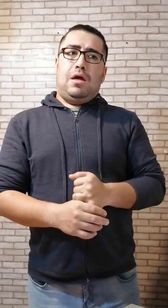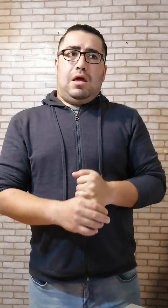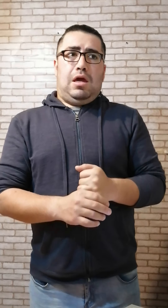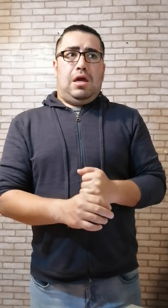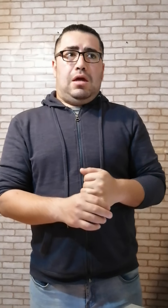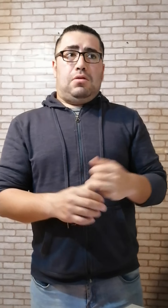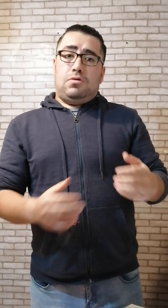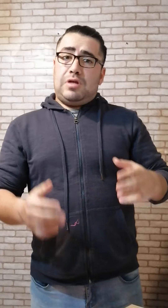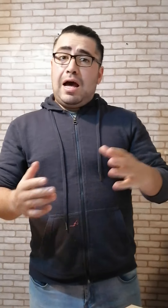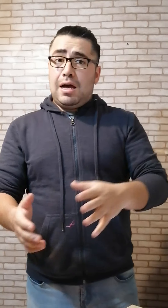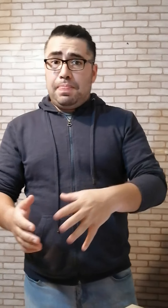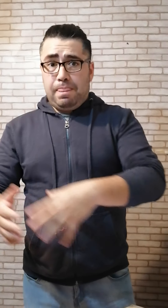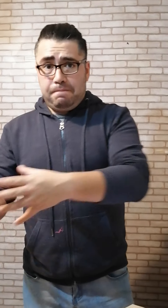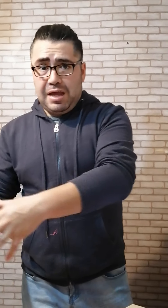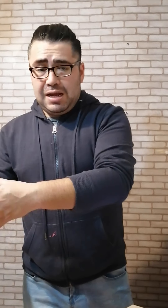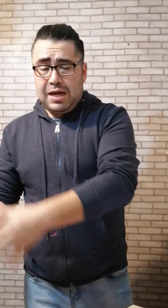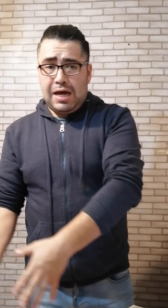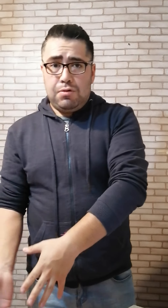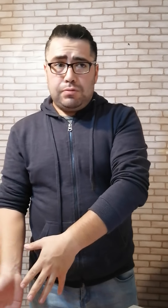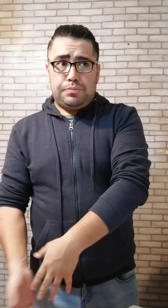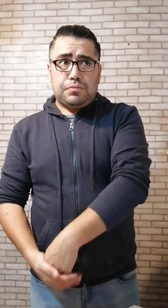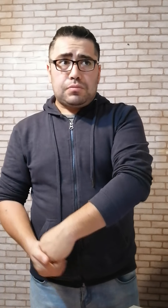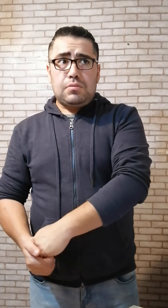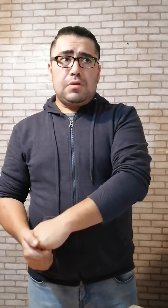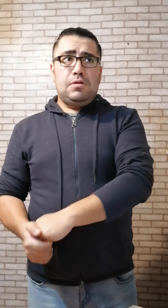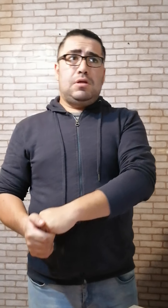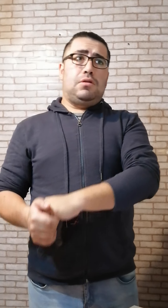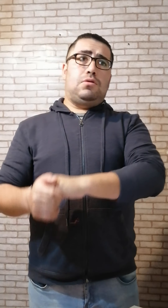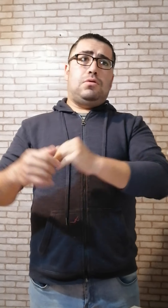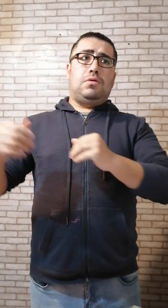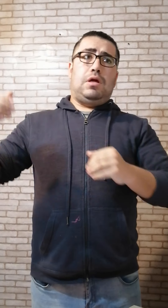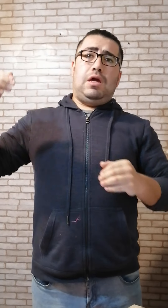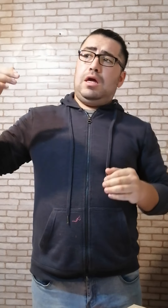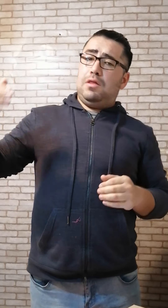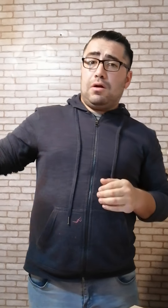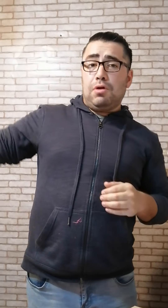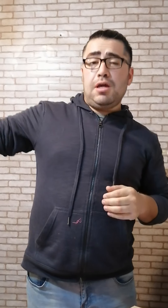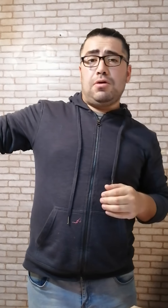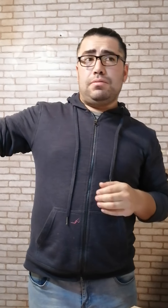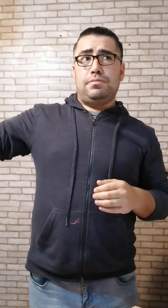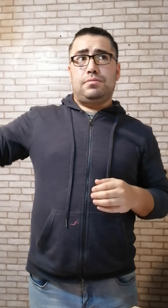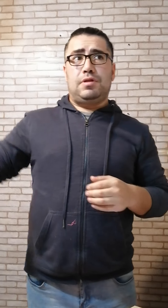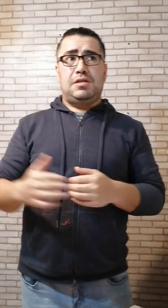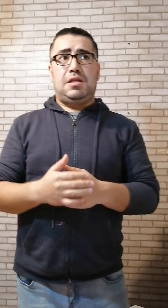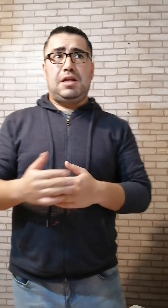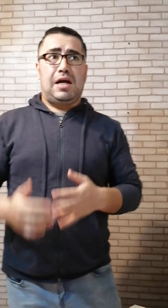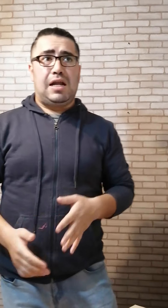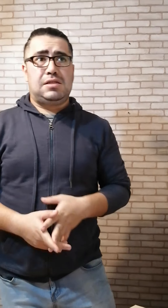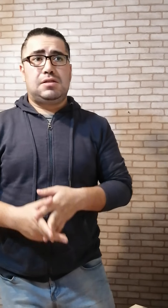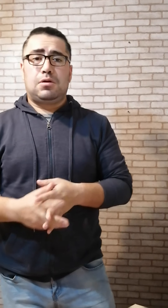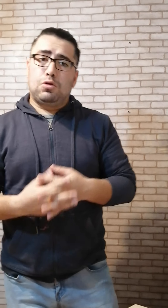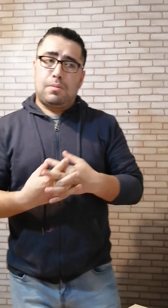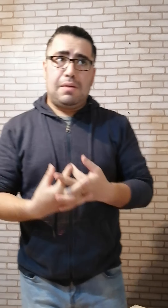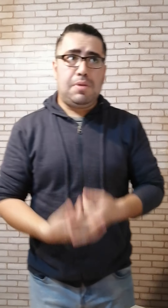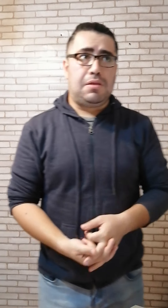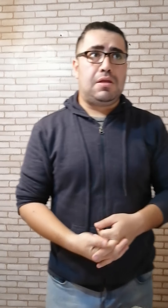nos ha alejado es cierto del colegio de asistir a clases normalmente